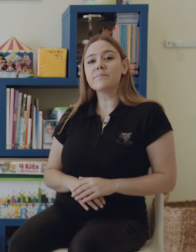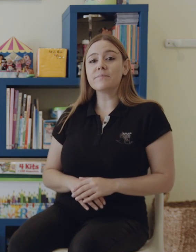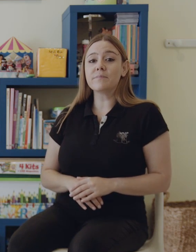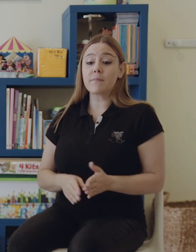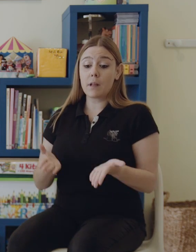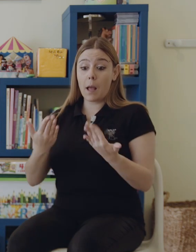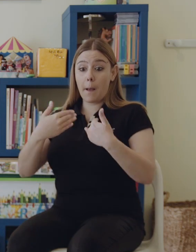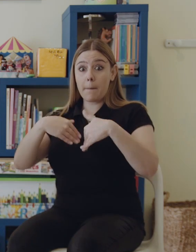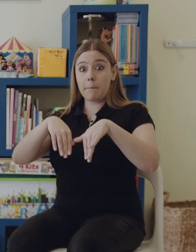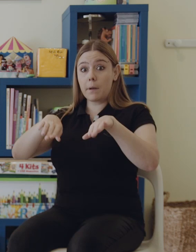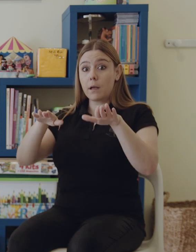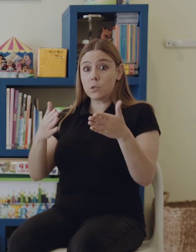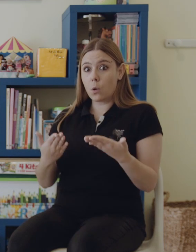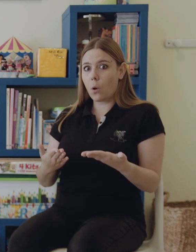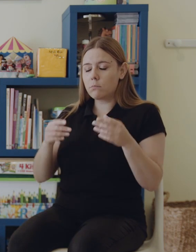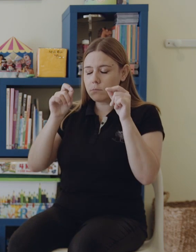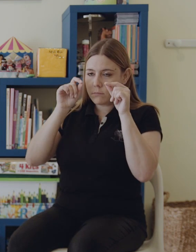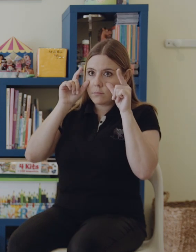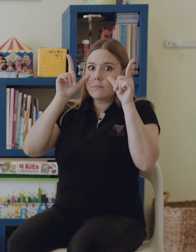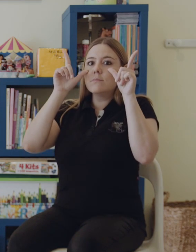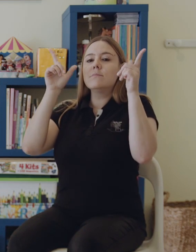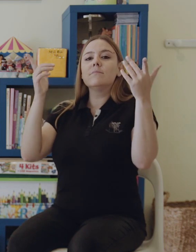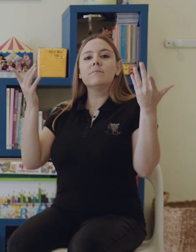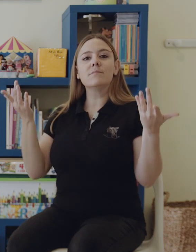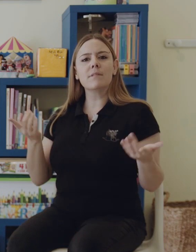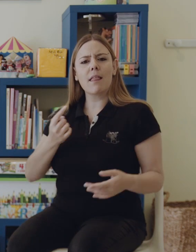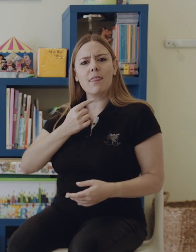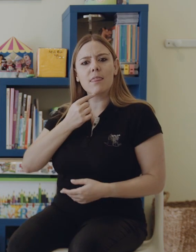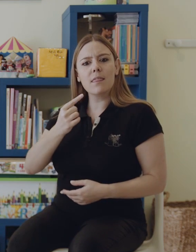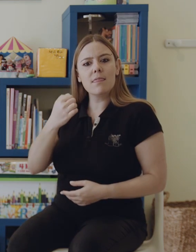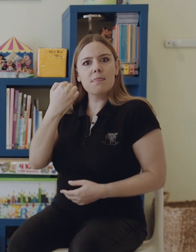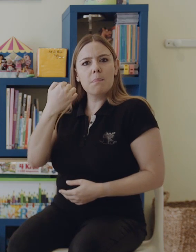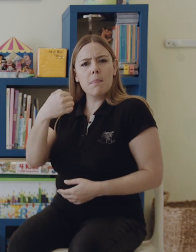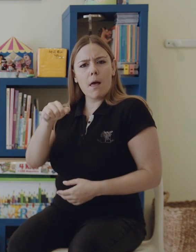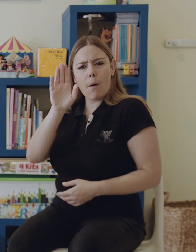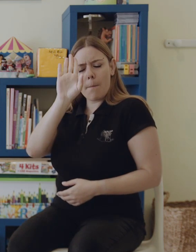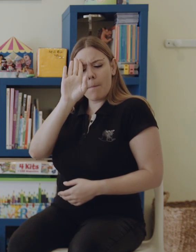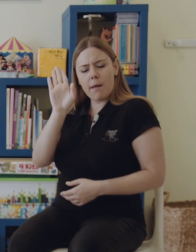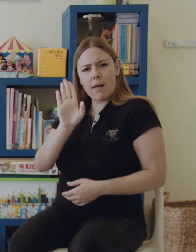Mas o sonho acabou e já sabes dizer não.